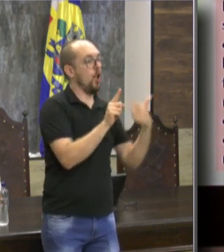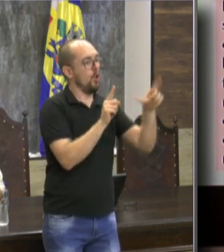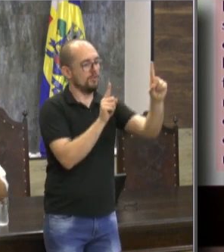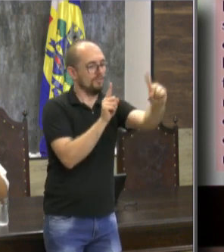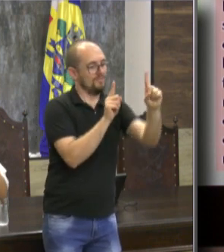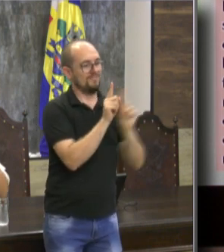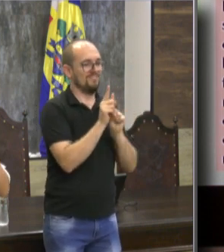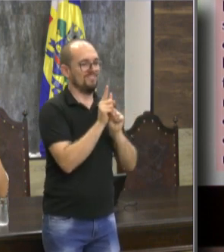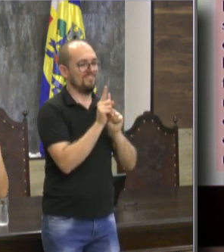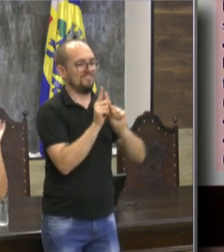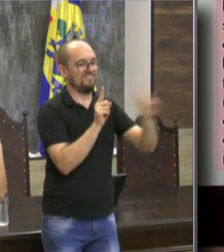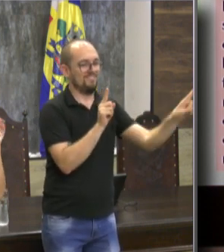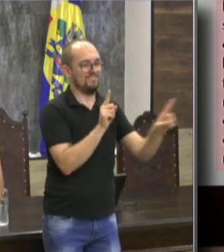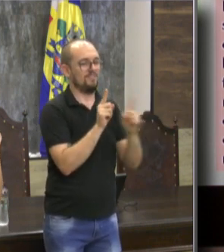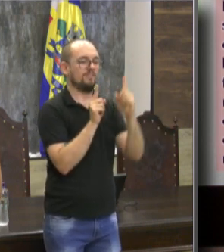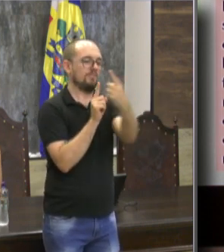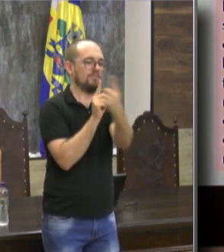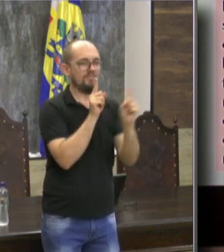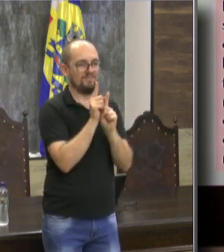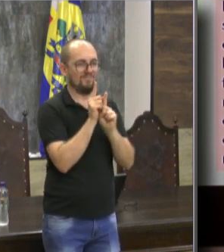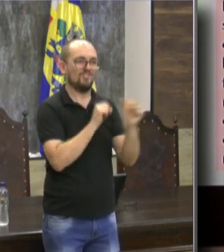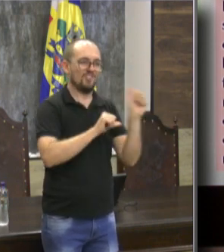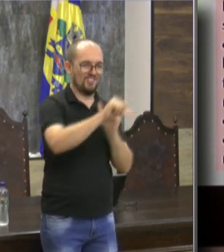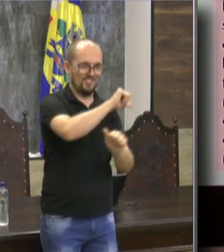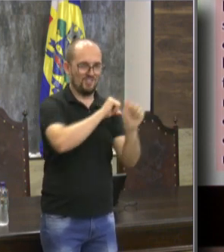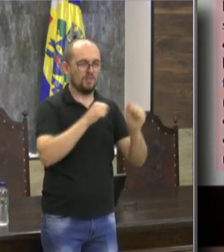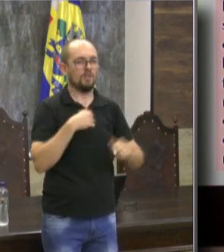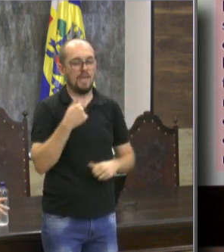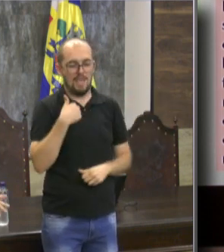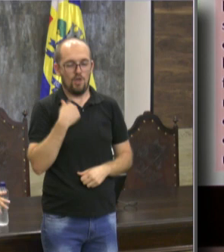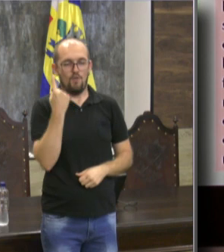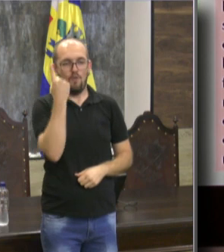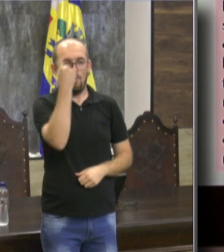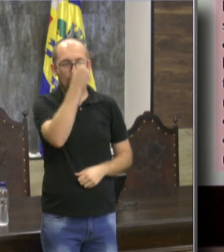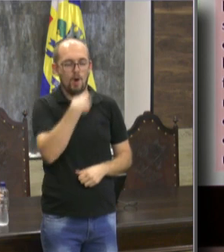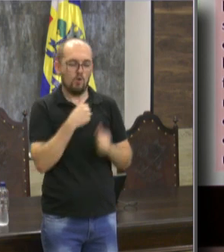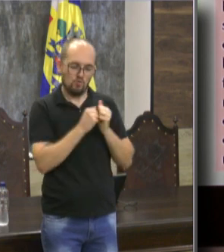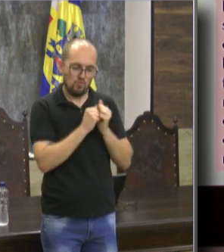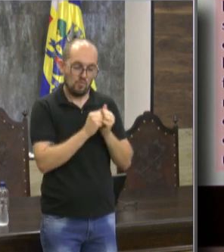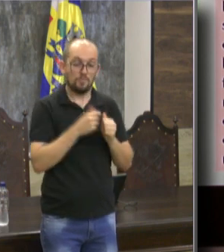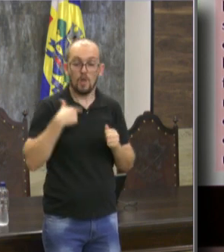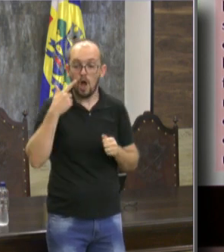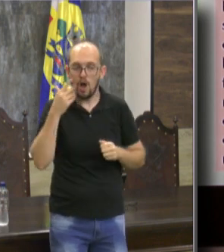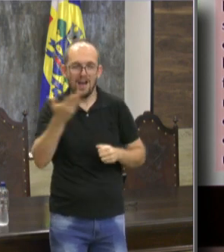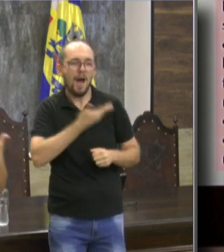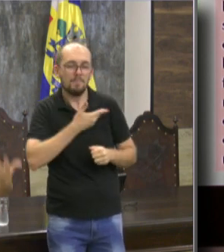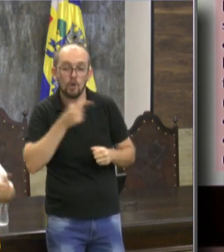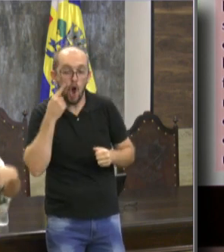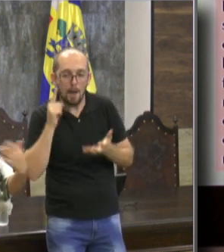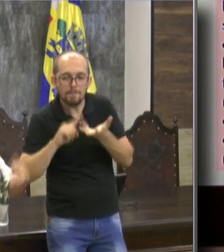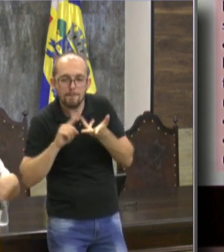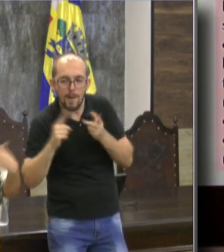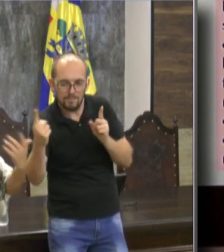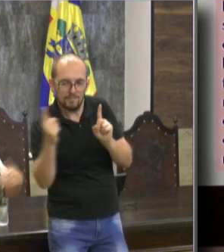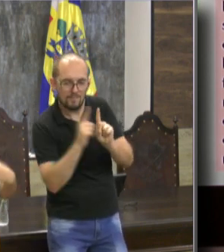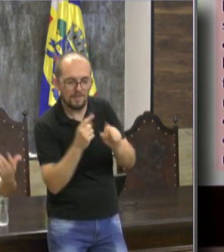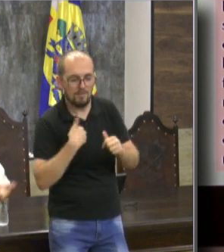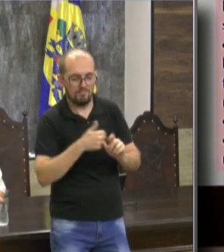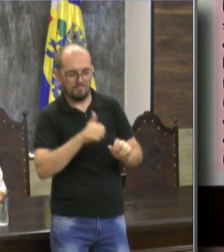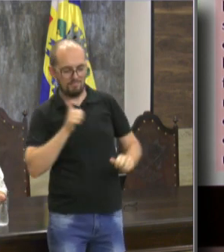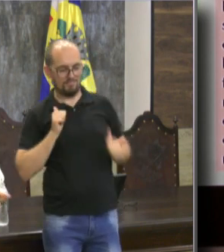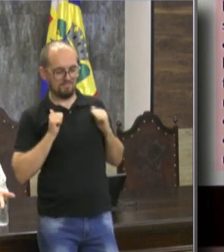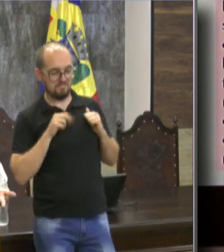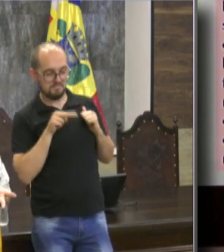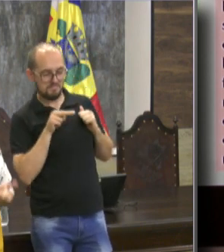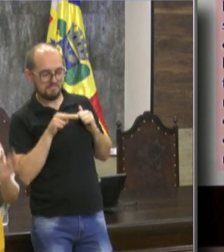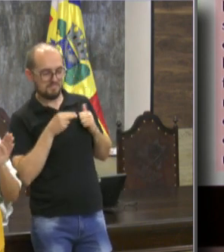fazendo. Eu fico 1 hora do meu período, agora eu chego, passo a coordenada para o coleguinha faz com ele. Depois eu sento e faço outras atividades